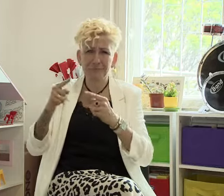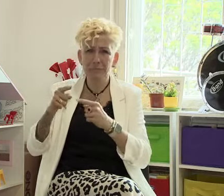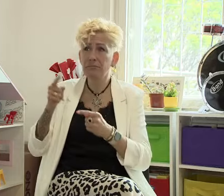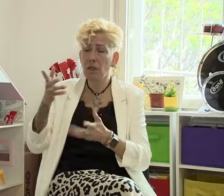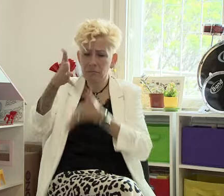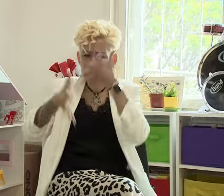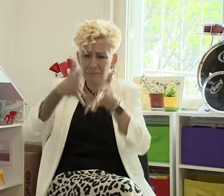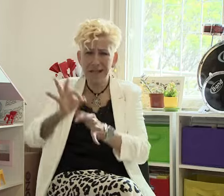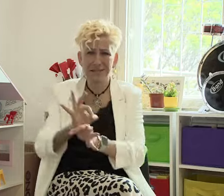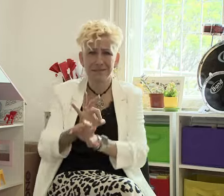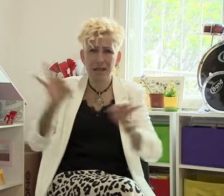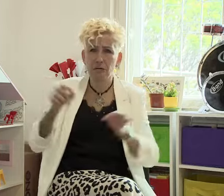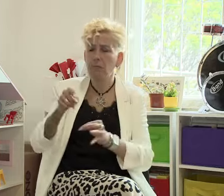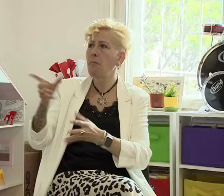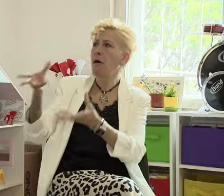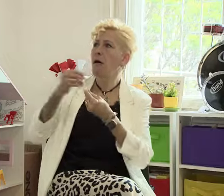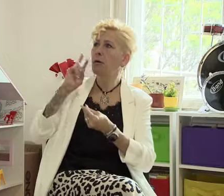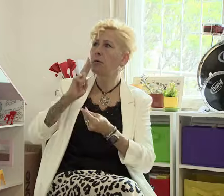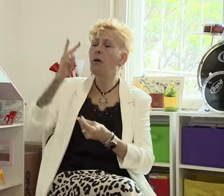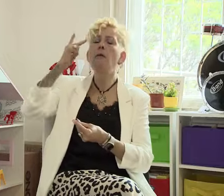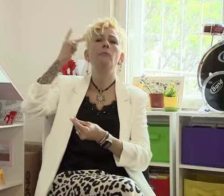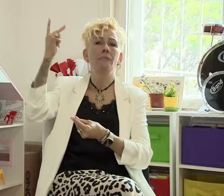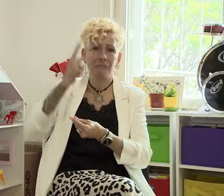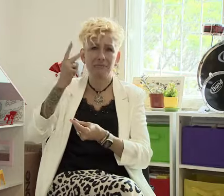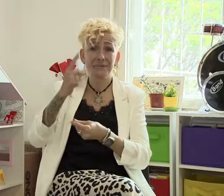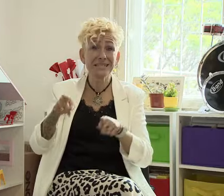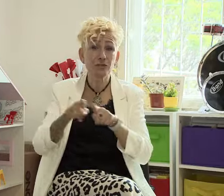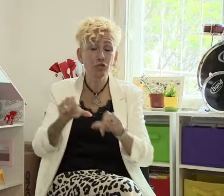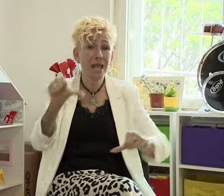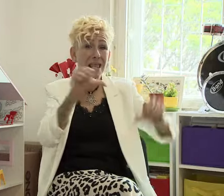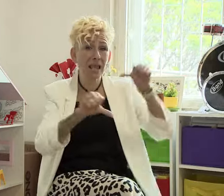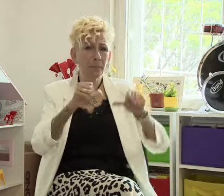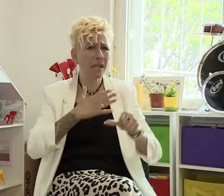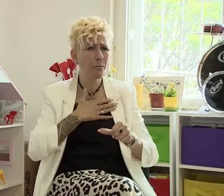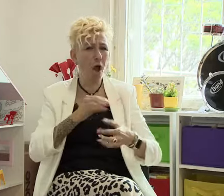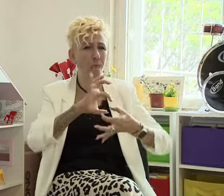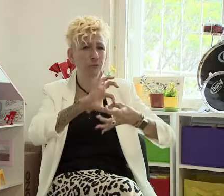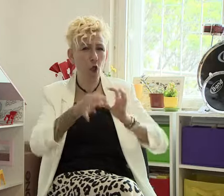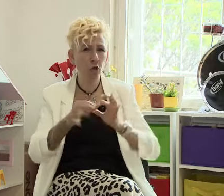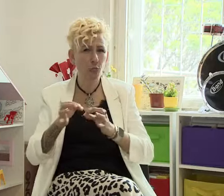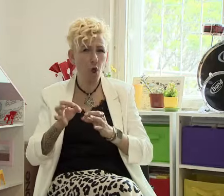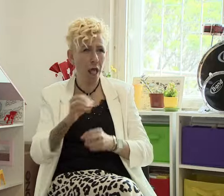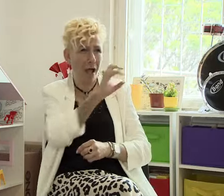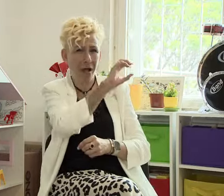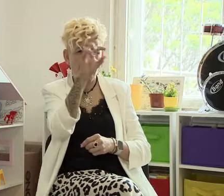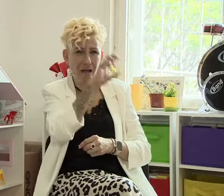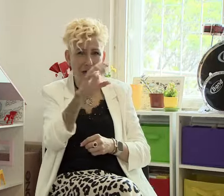формули, теореми. Ако бъдат преподадени чрез жестовият език, едно глухо дете ще възприеме много по-точно